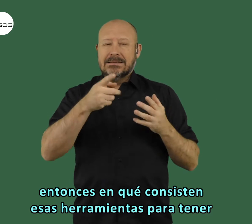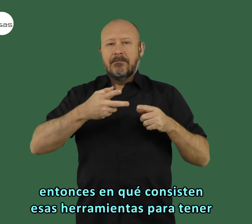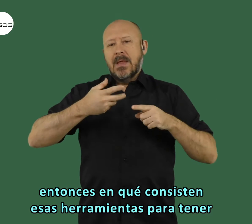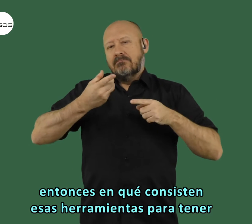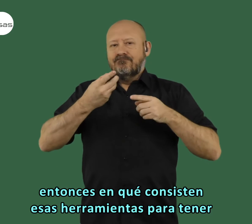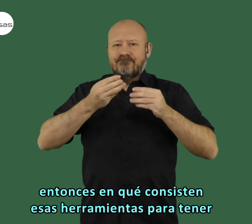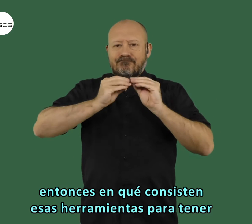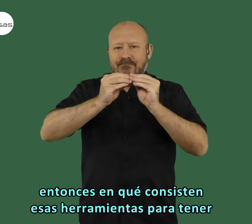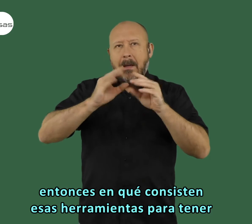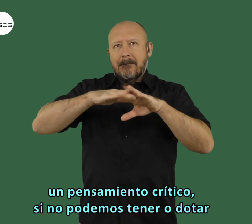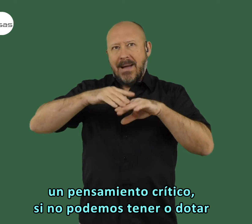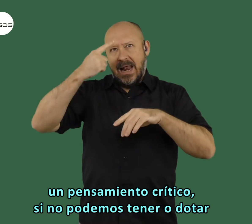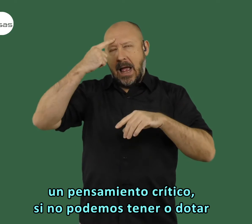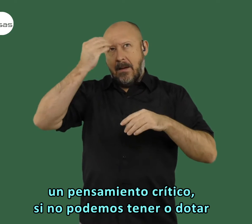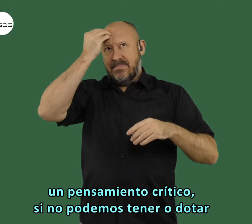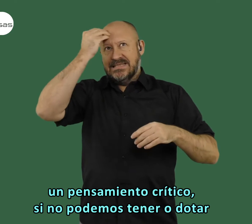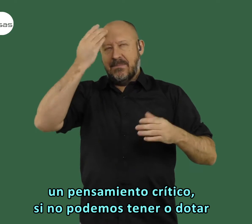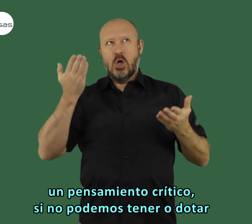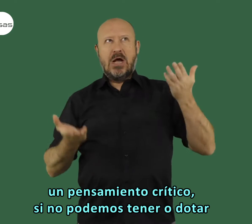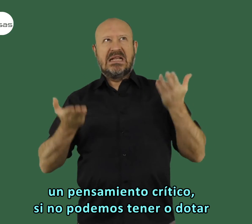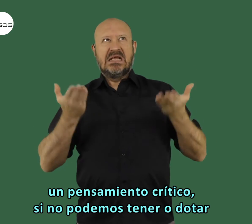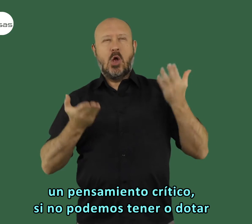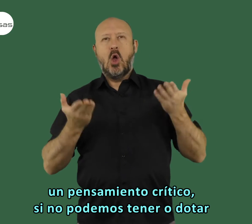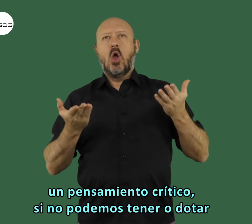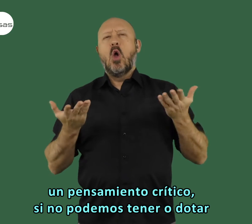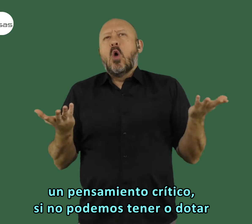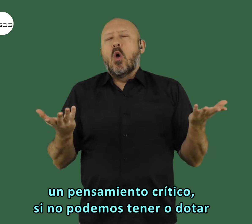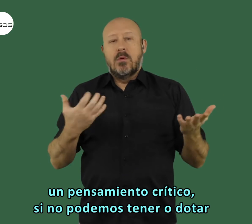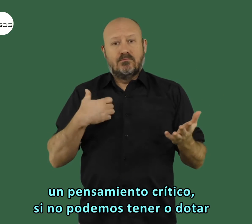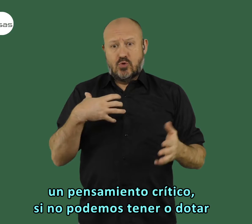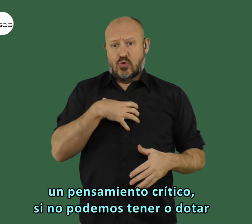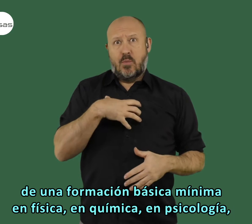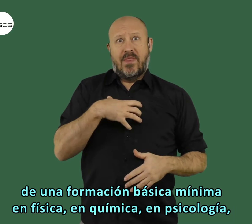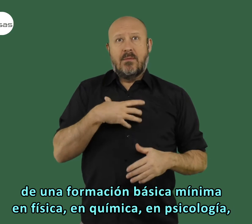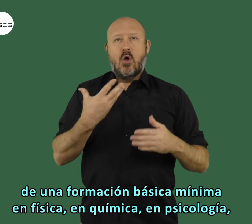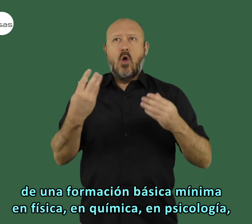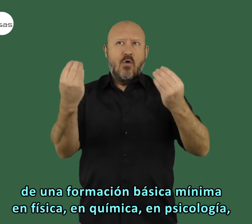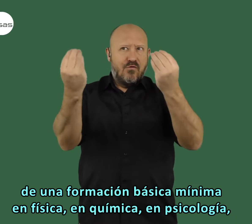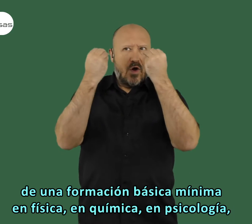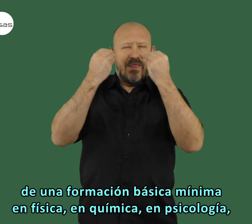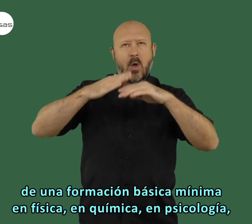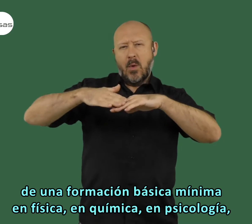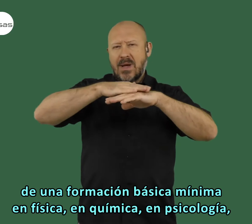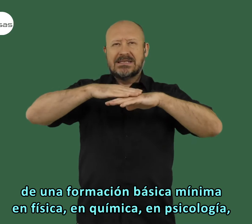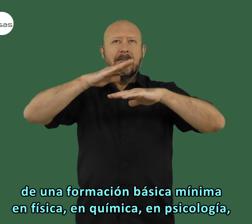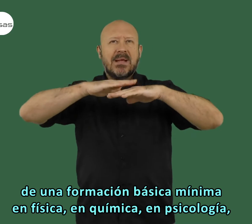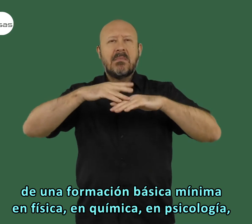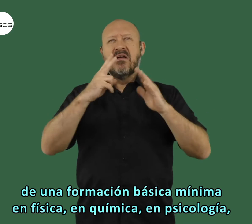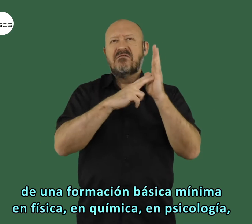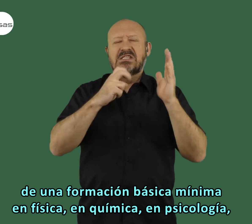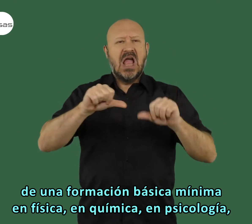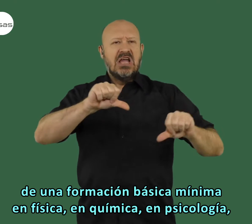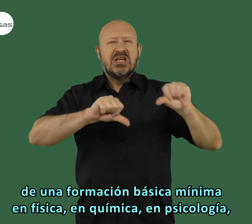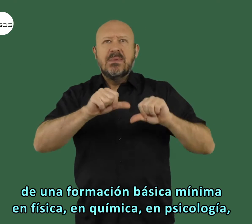consisten esas herramientas para tener un pensamiento crítico si no podemos tener o dotar de una formación básica mínima